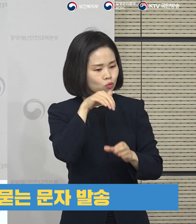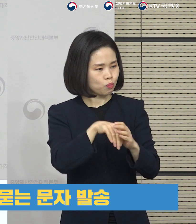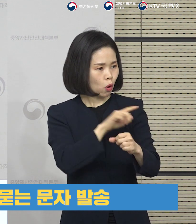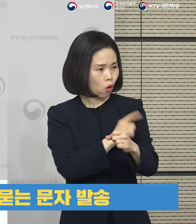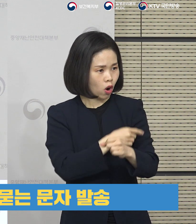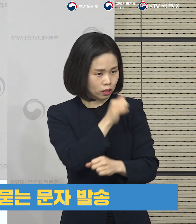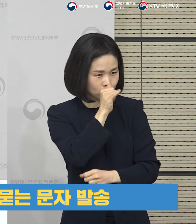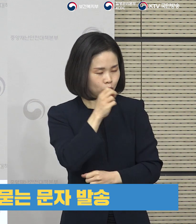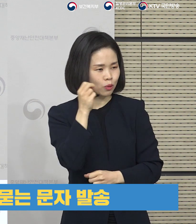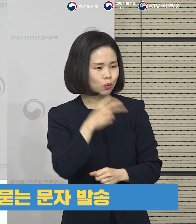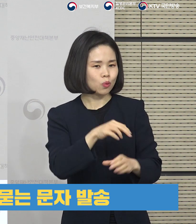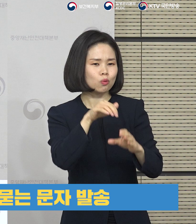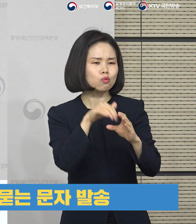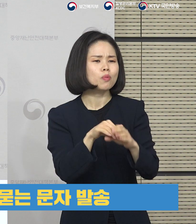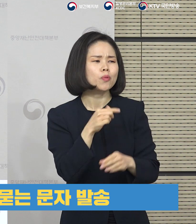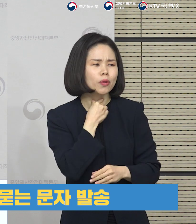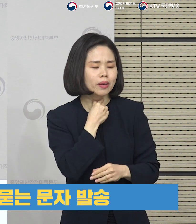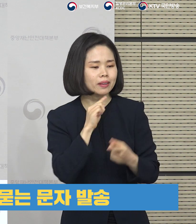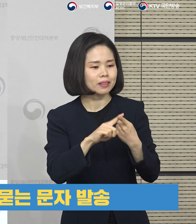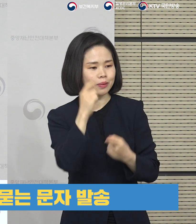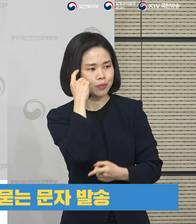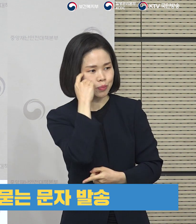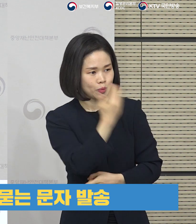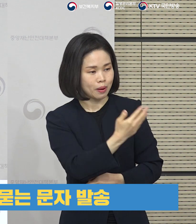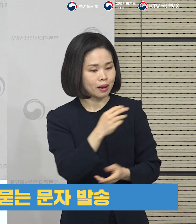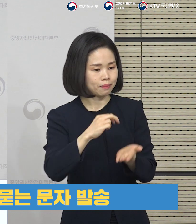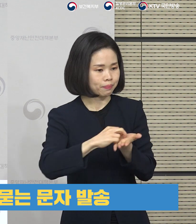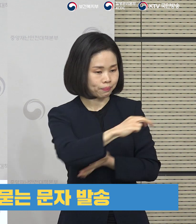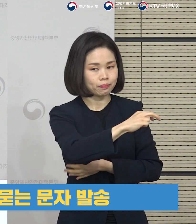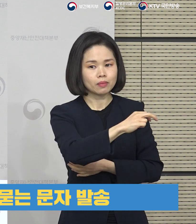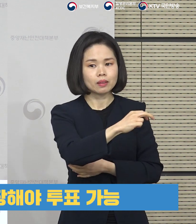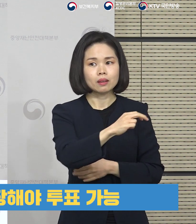투표권과 투표 의사가 있는지 확인하는 문자를 보내고